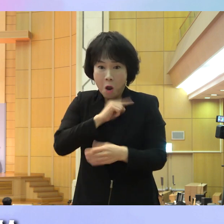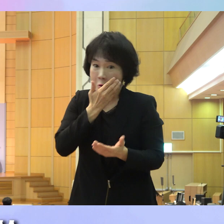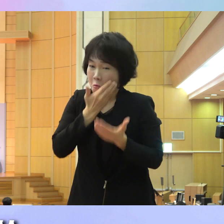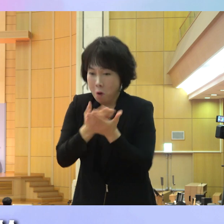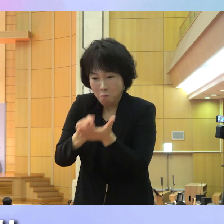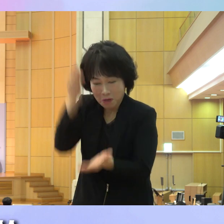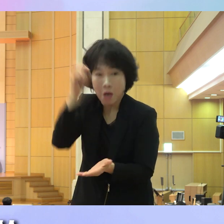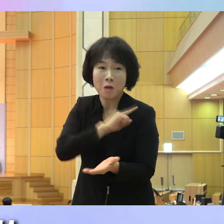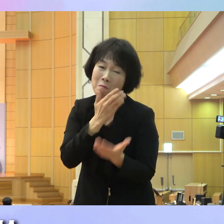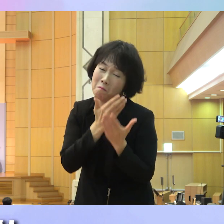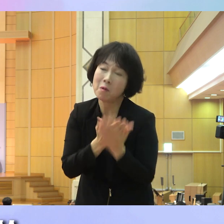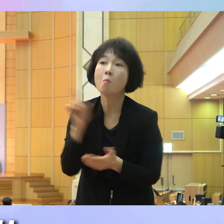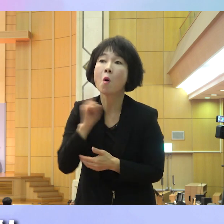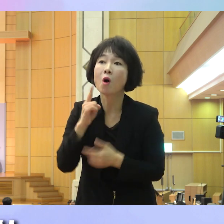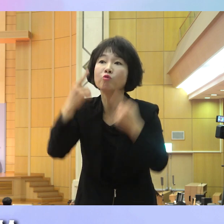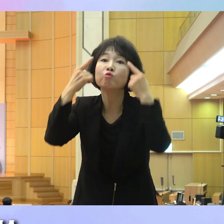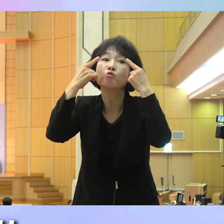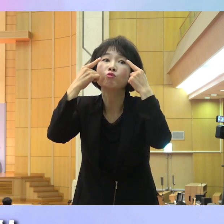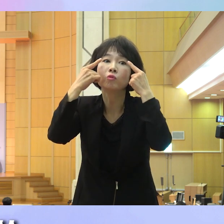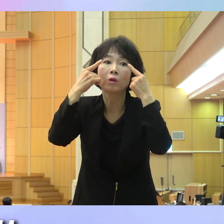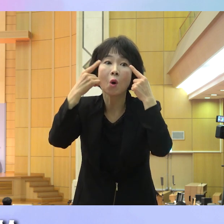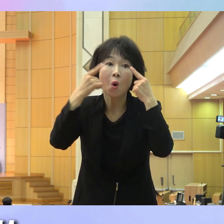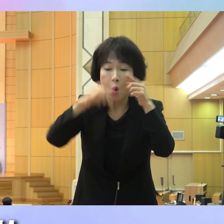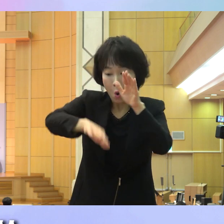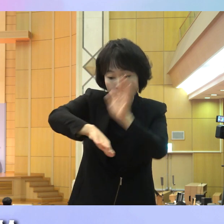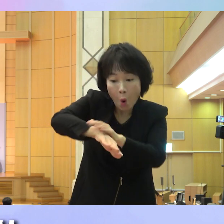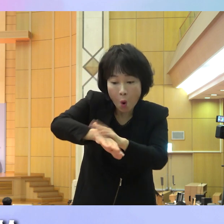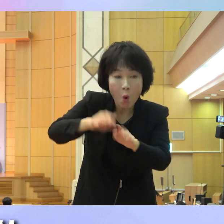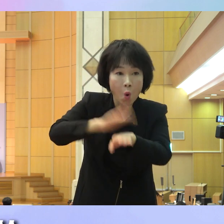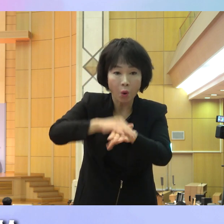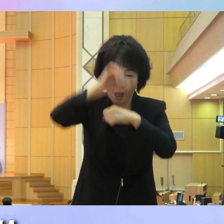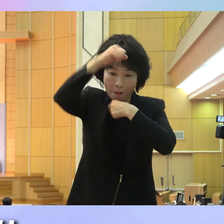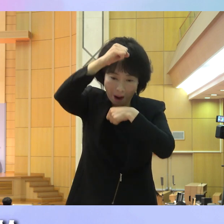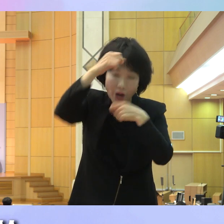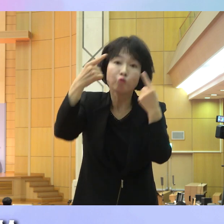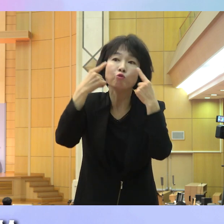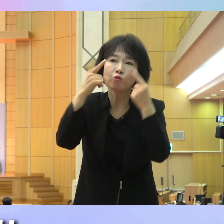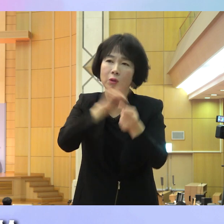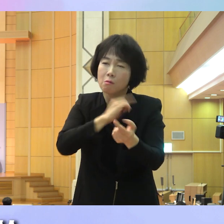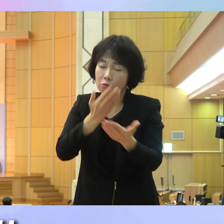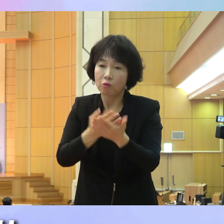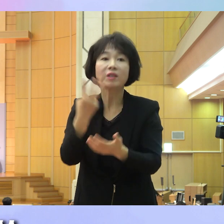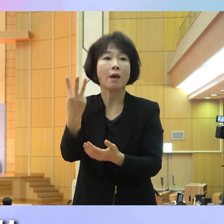요긴한 지체를 지금 말했어요. 손하고 발하고 눈하고.